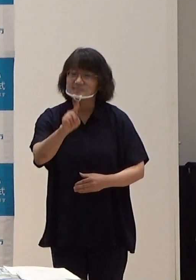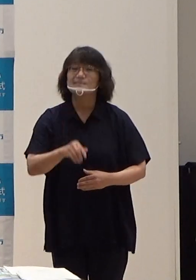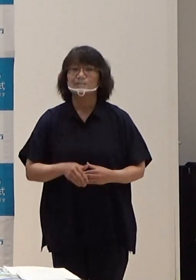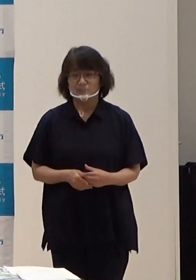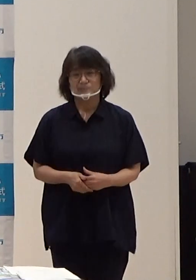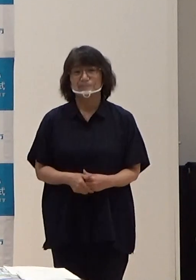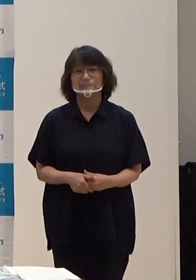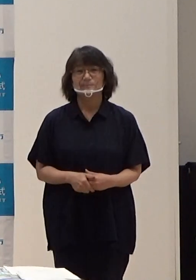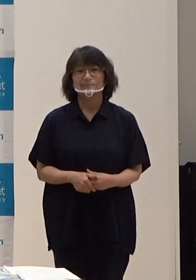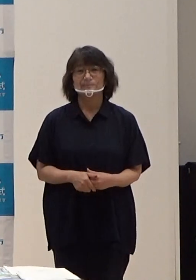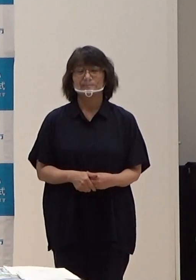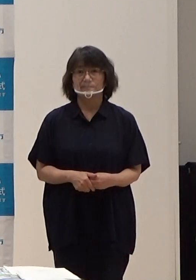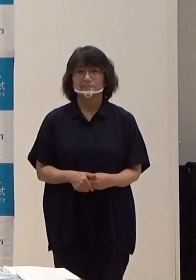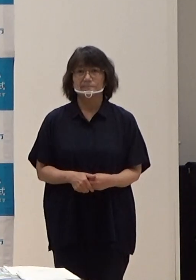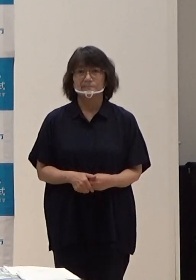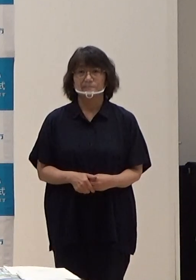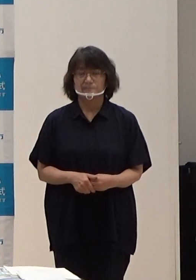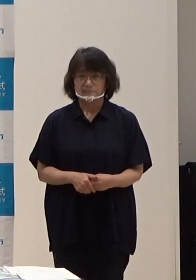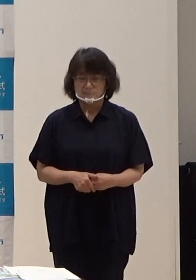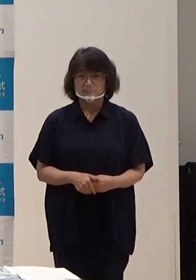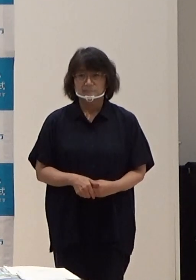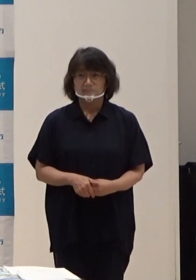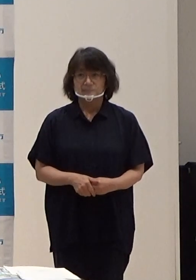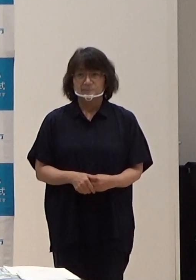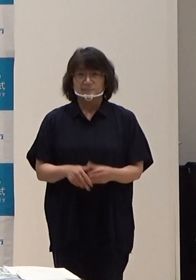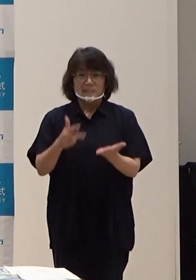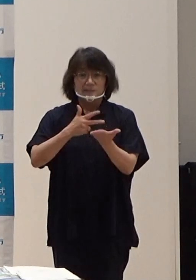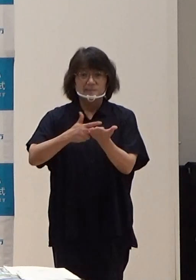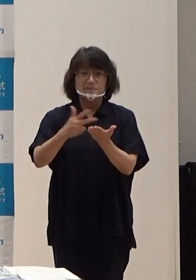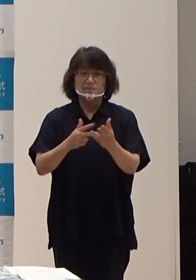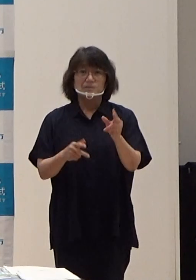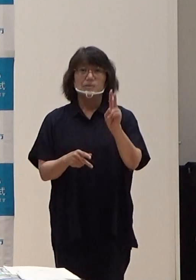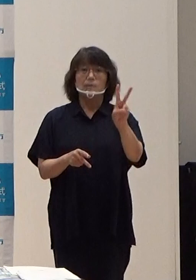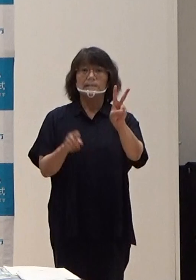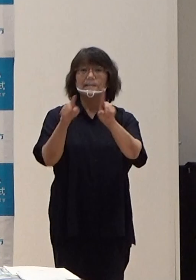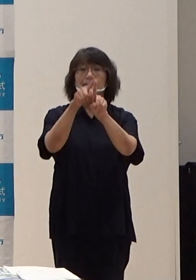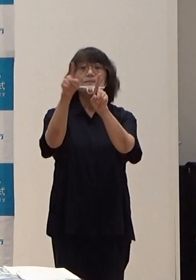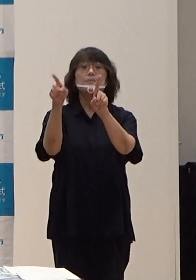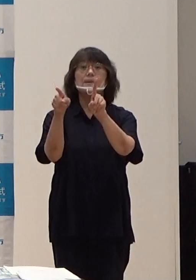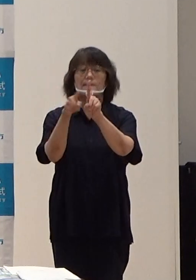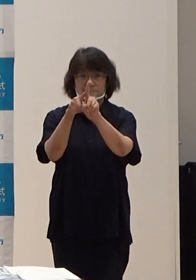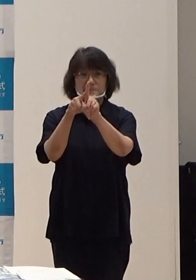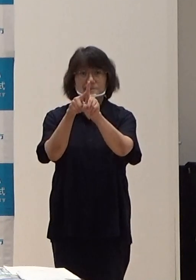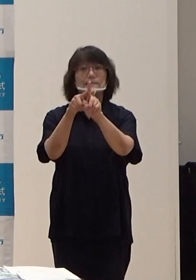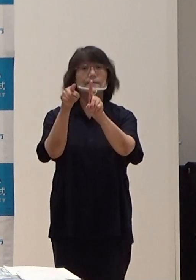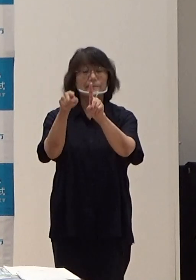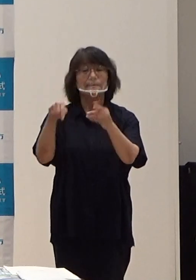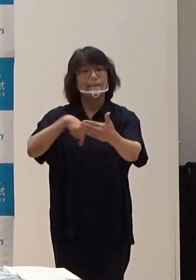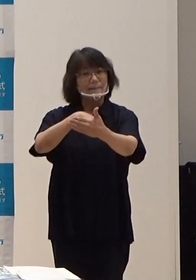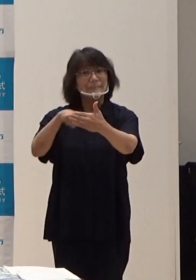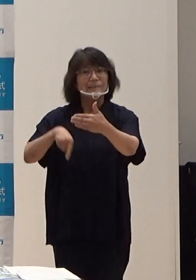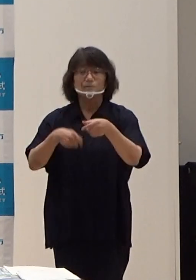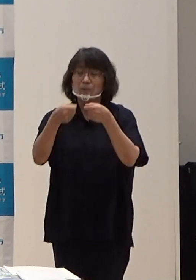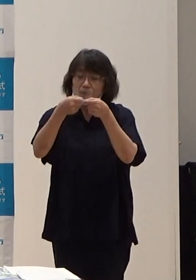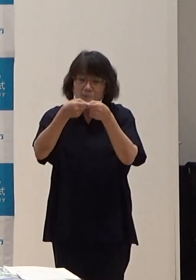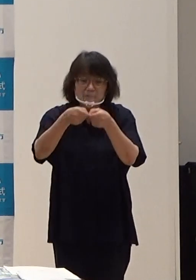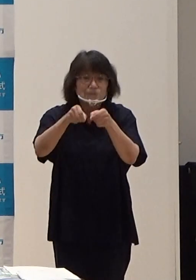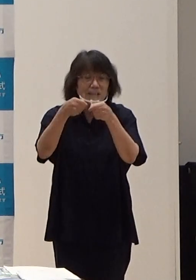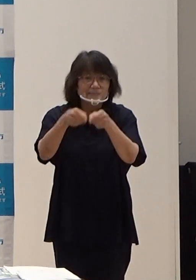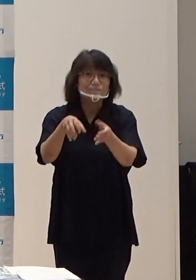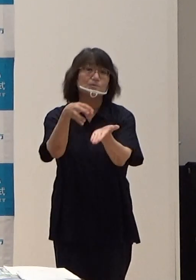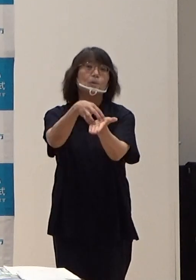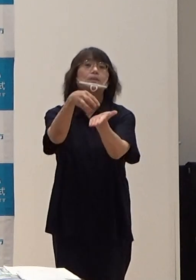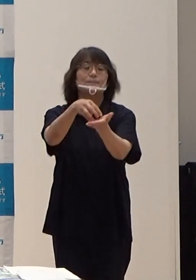ますが、2ページ資料をお配りしました2ページにですね、具体的なベビーファースト、これ